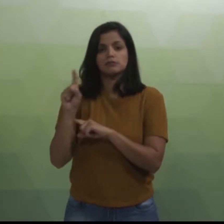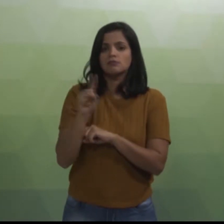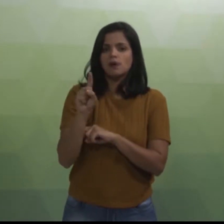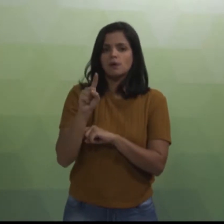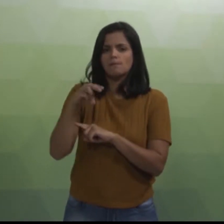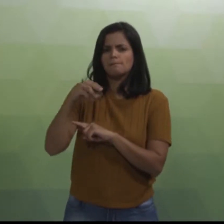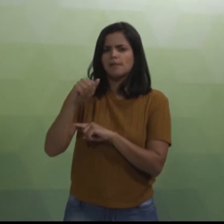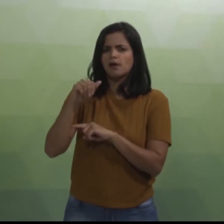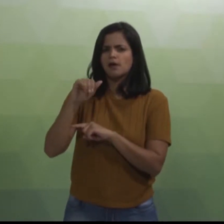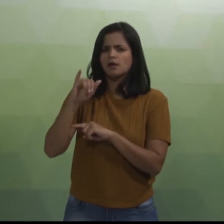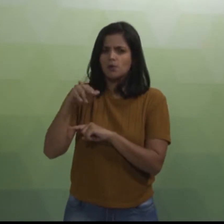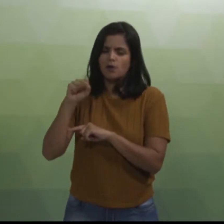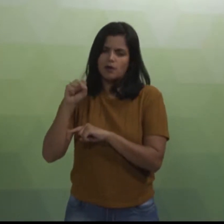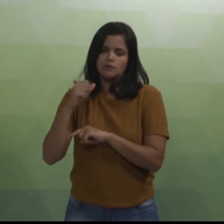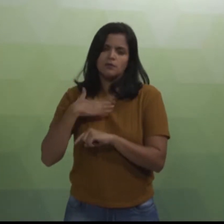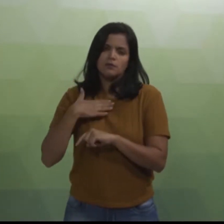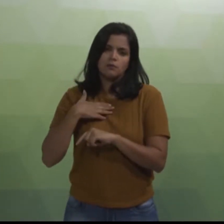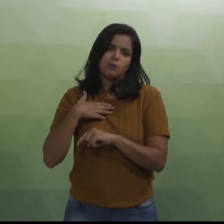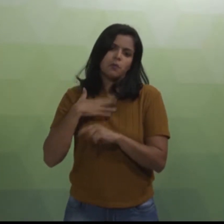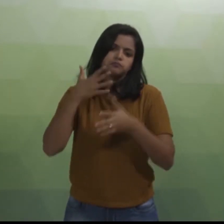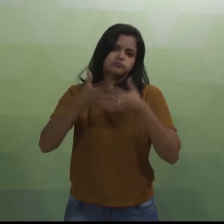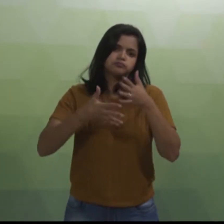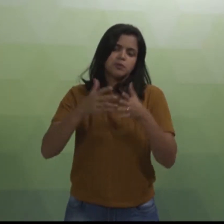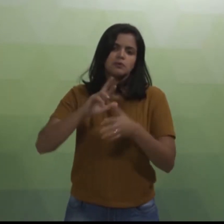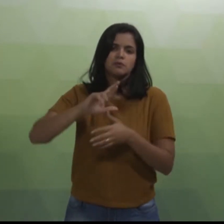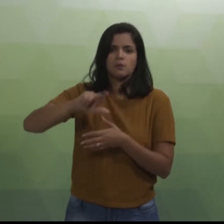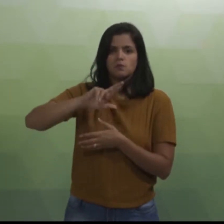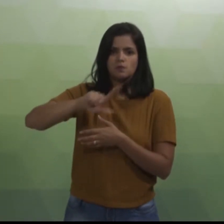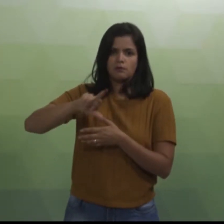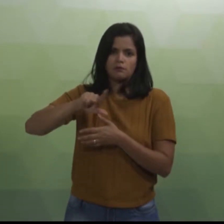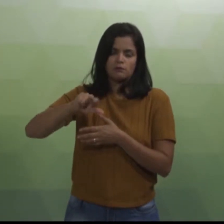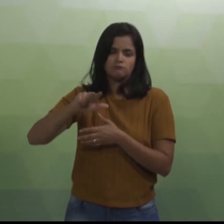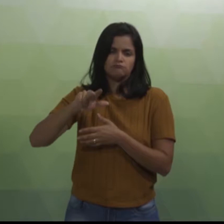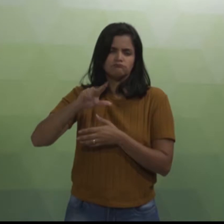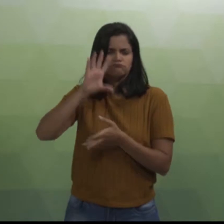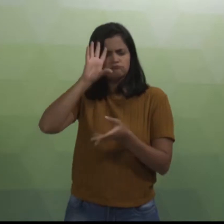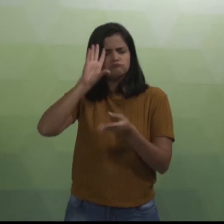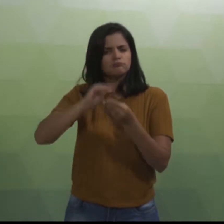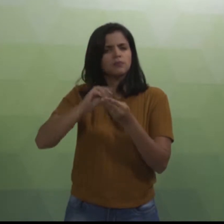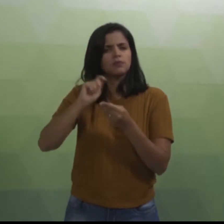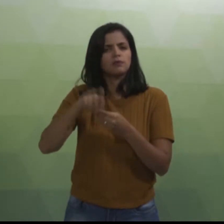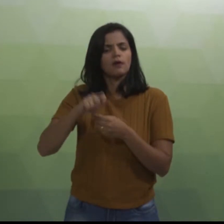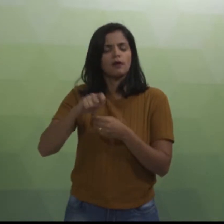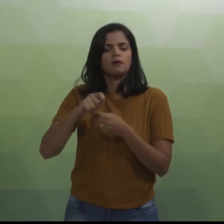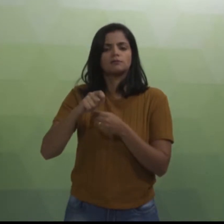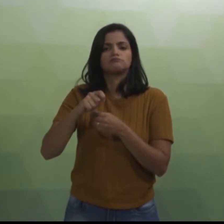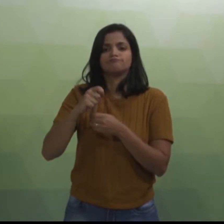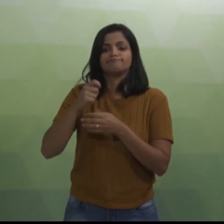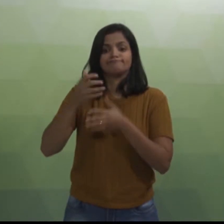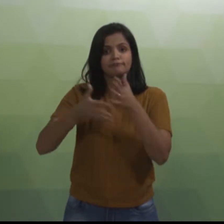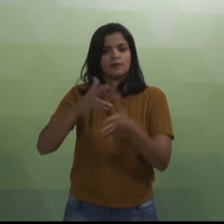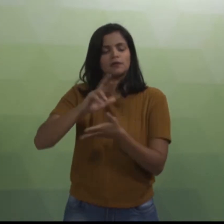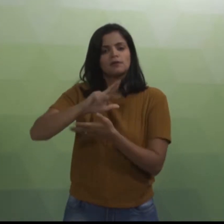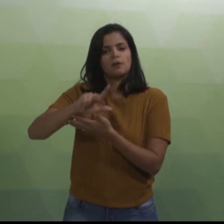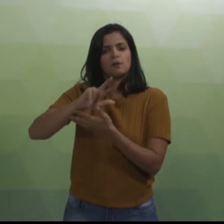Por exemplo, eu sou o sinalizante. Então, percebam que eu utilizo as mãos